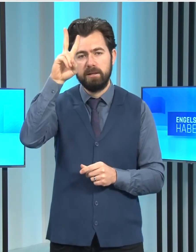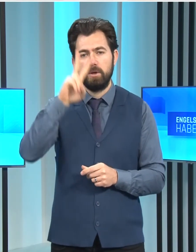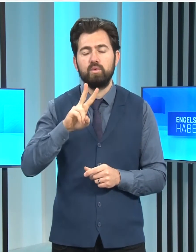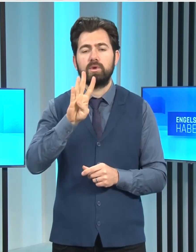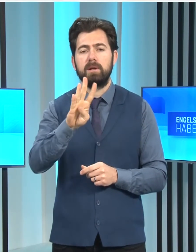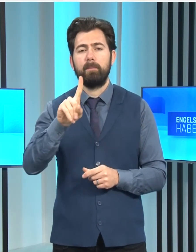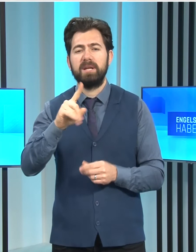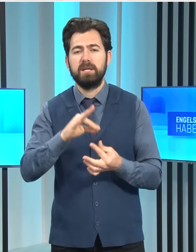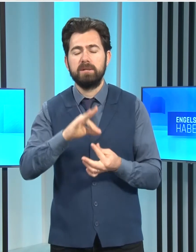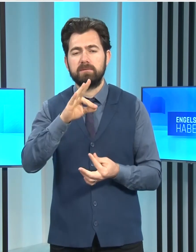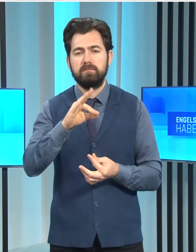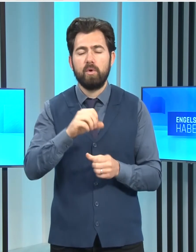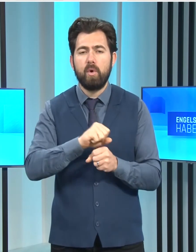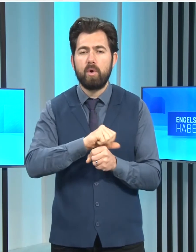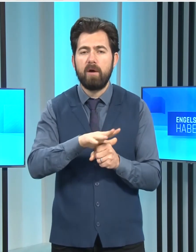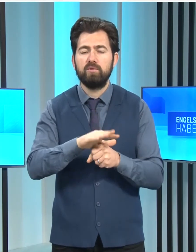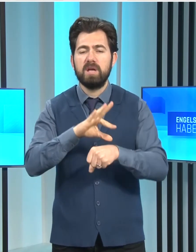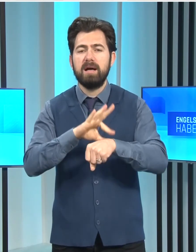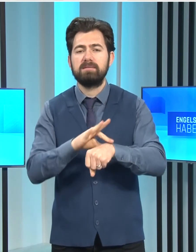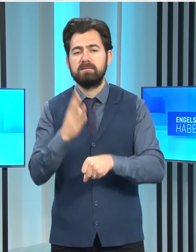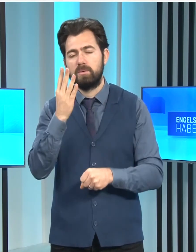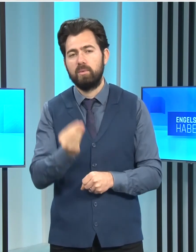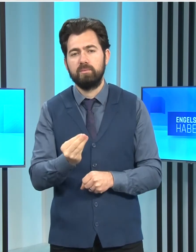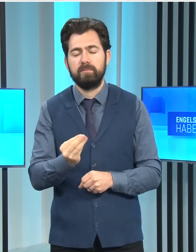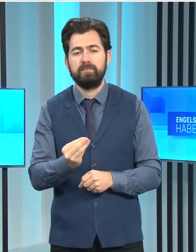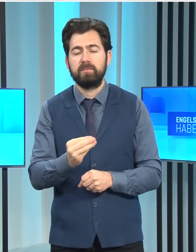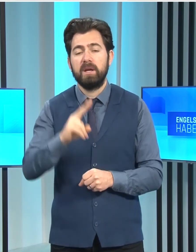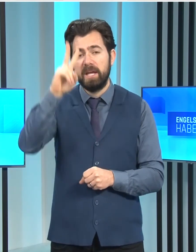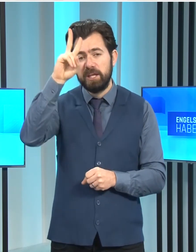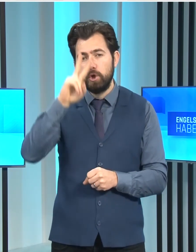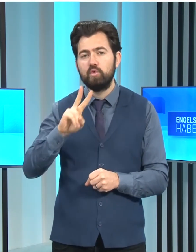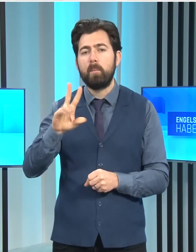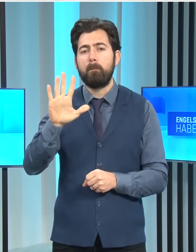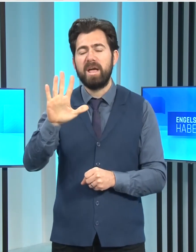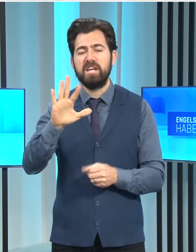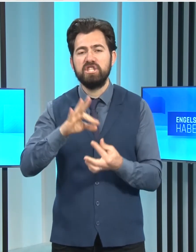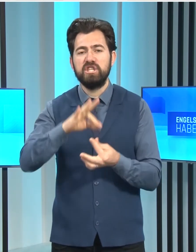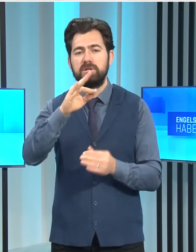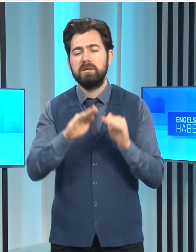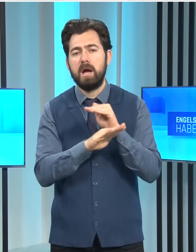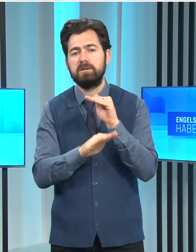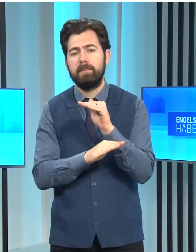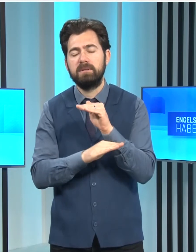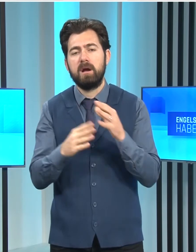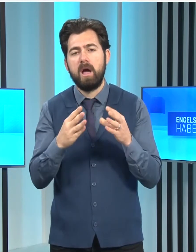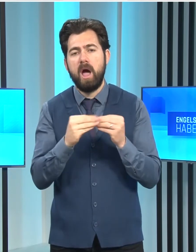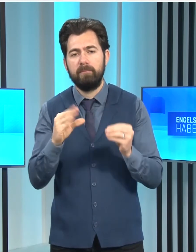68.241 kişi COVID-19'a yakalanırken 205 kişi hayatını kaybetti.